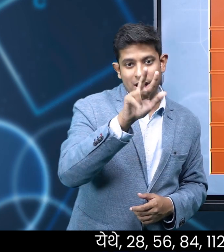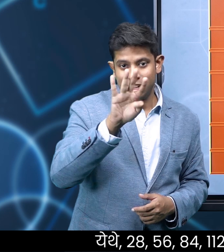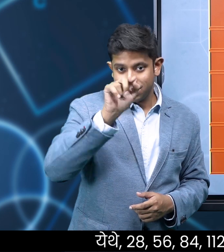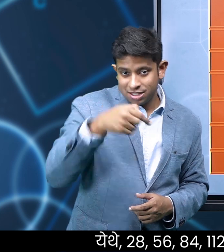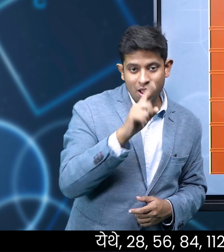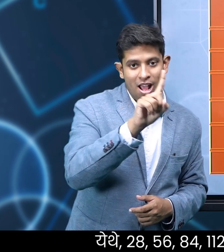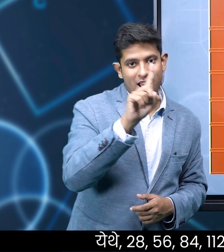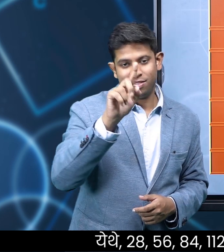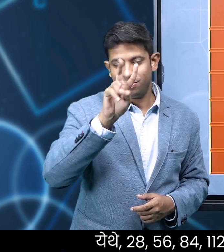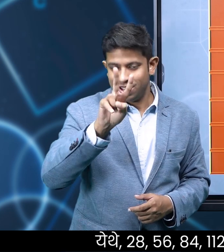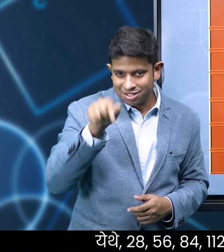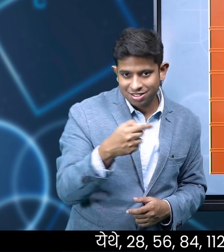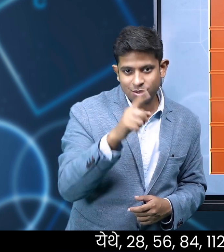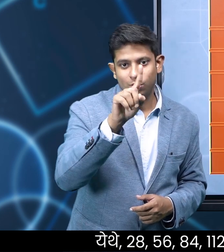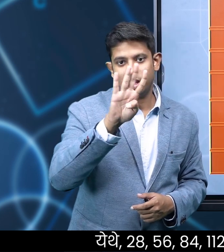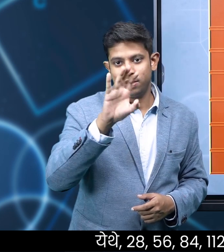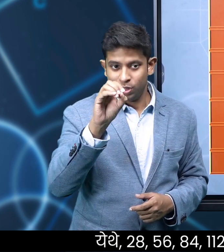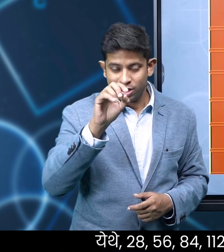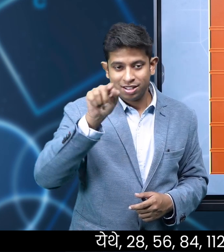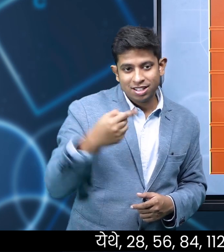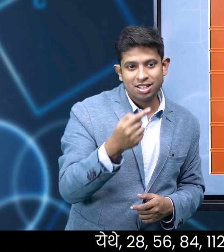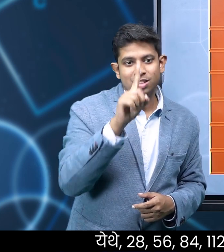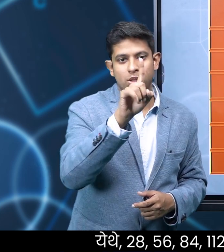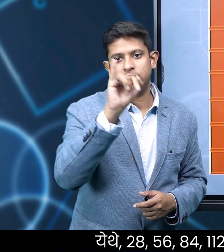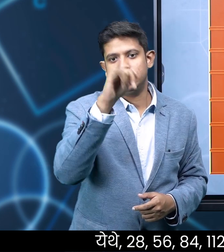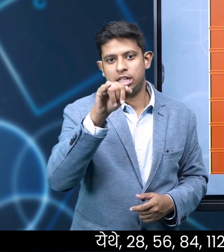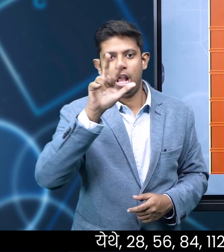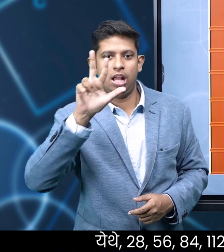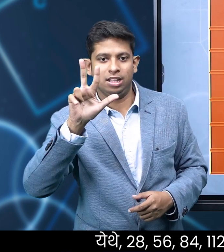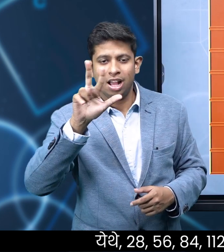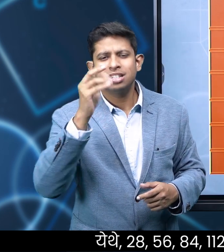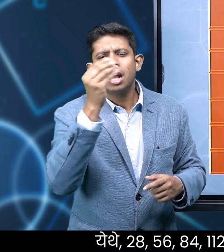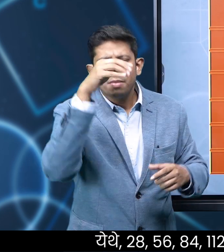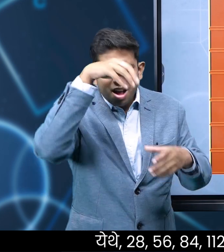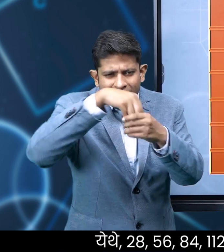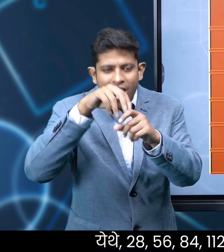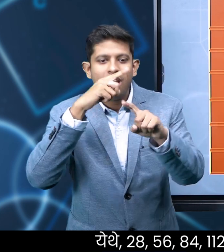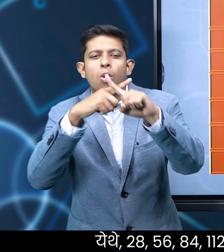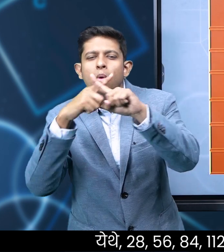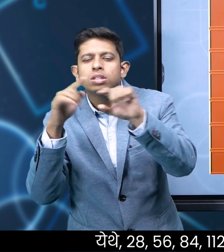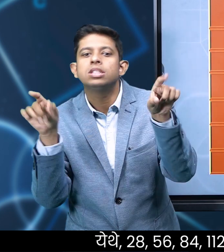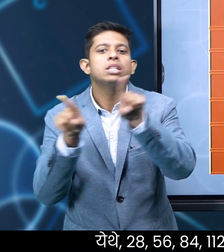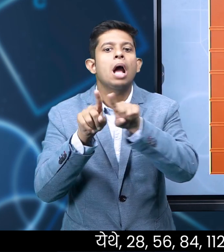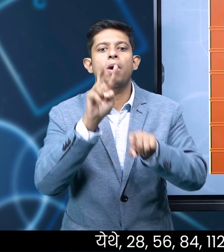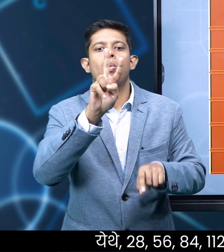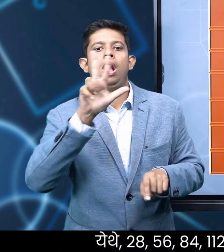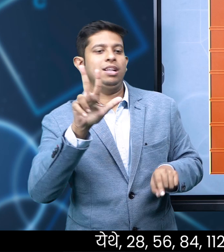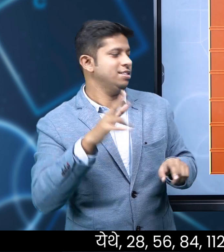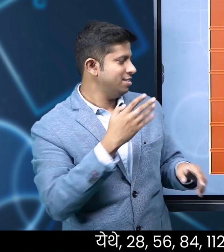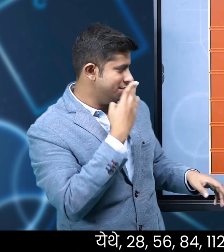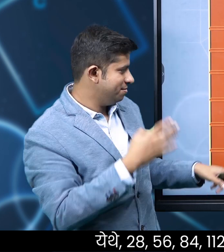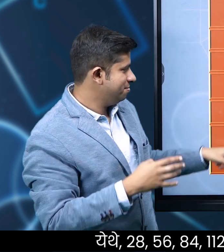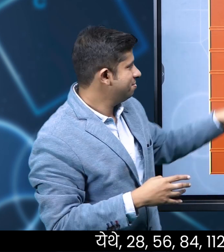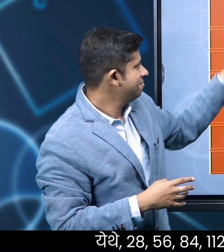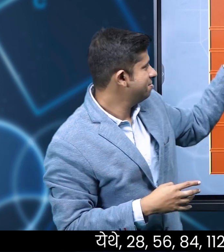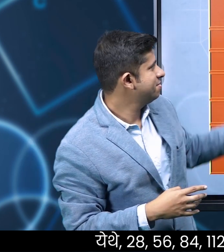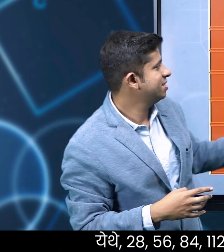56, 84, 112, 140 आणि 168 हे 28 चे काही पट